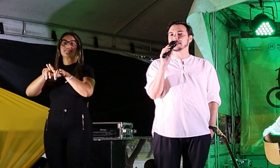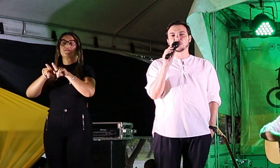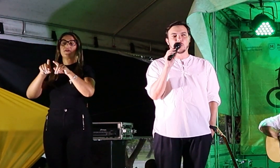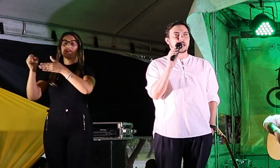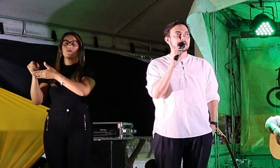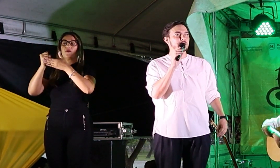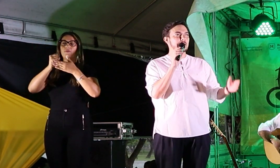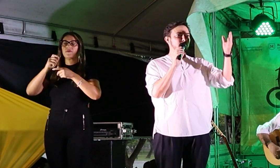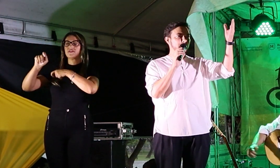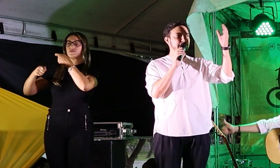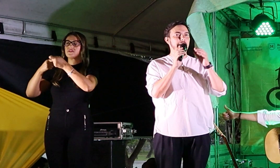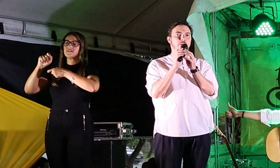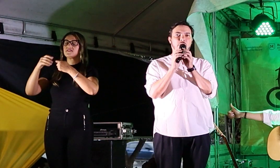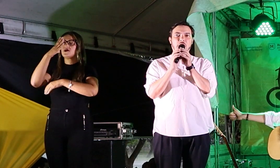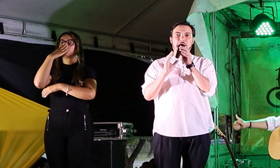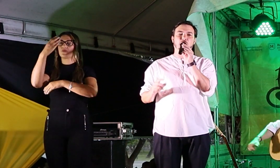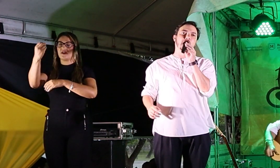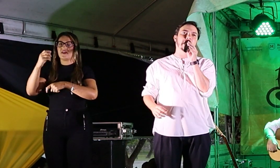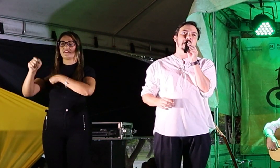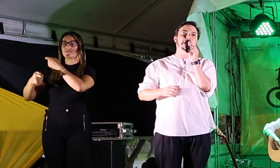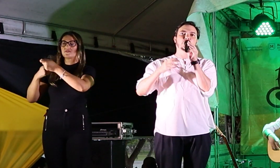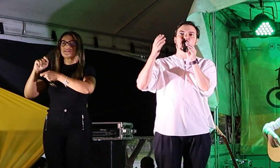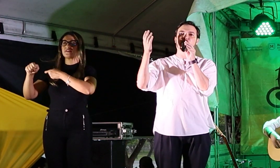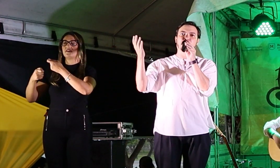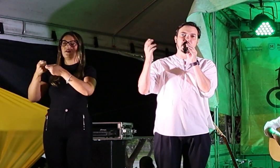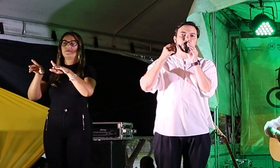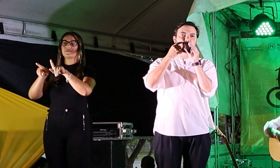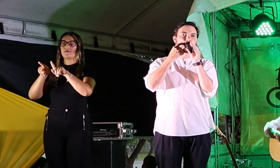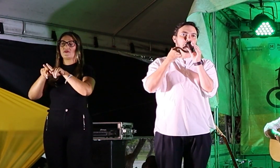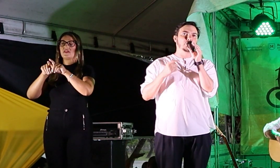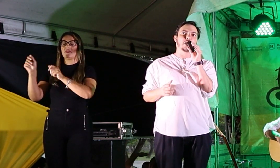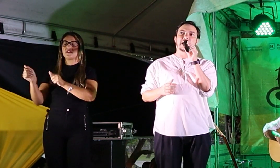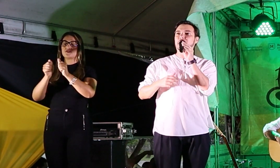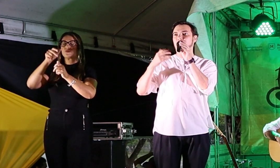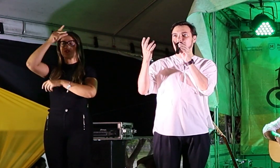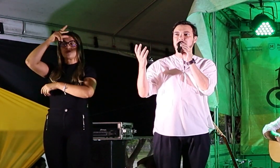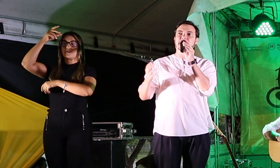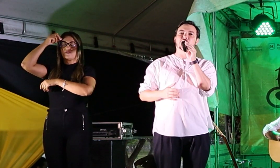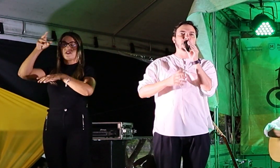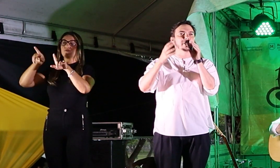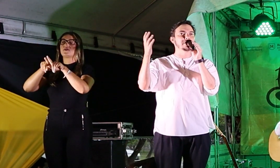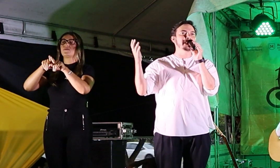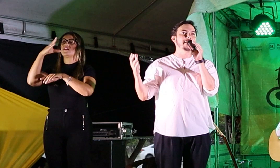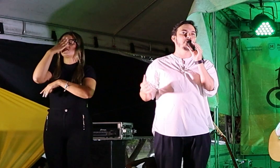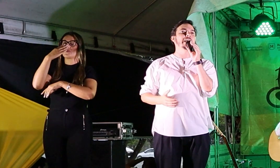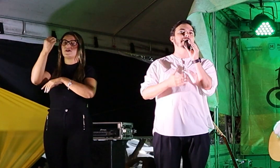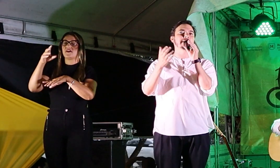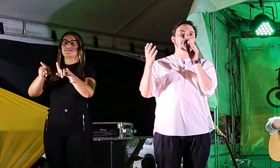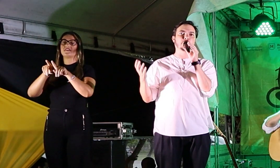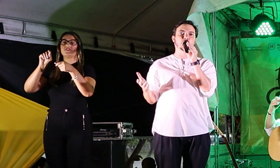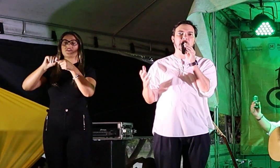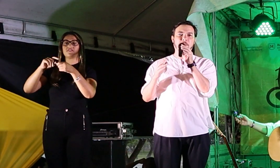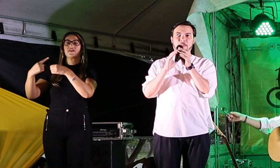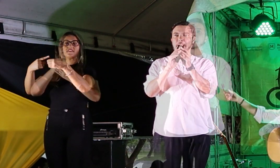da administração do Guará, da Associação Comercial aqui do Guará, da Junta de Prefeitos do Guará, do Racacite, enfim, de quem faz